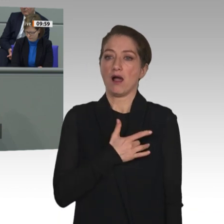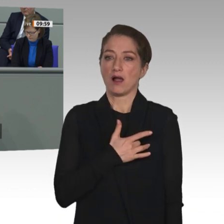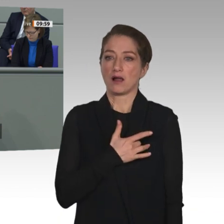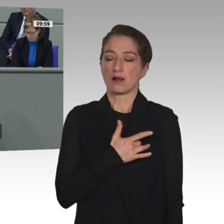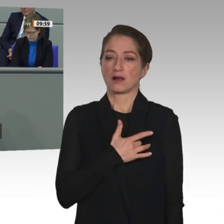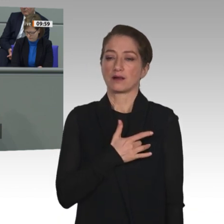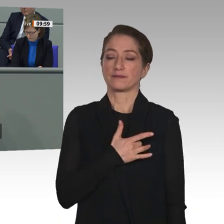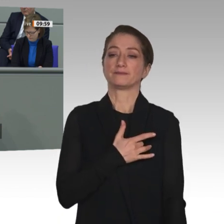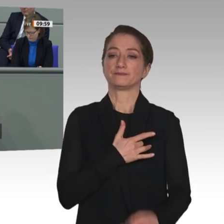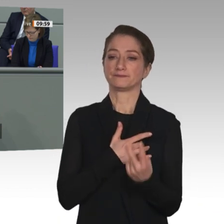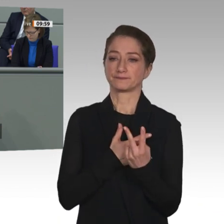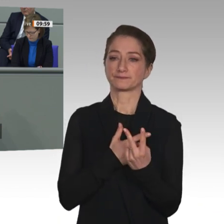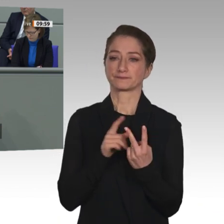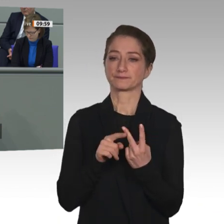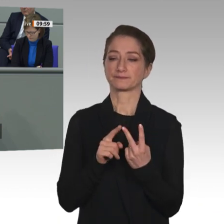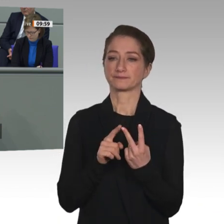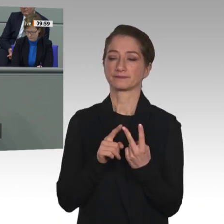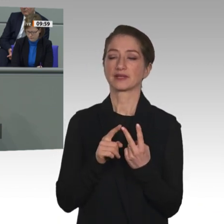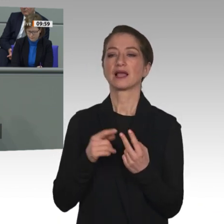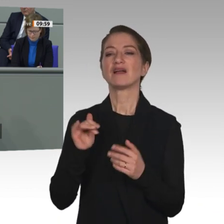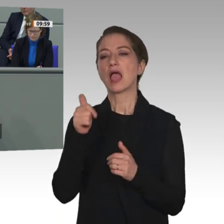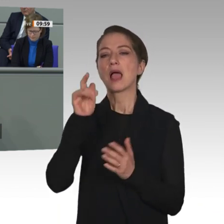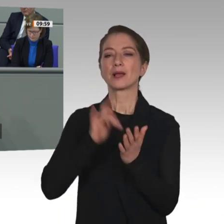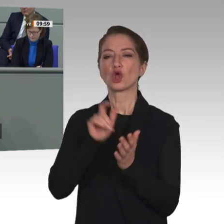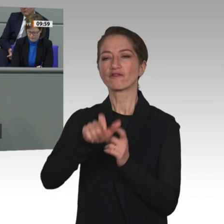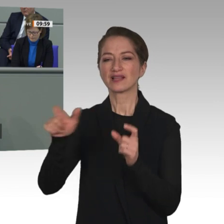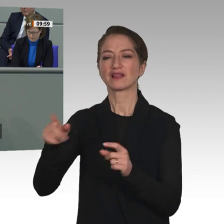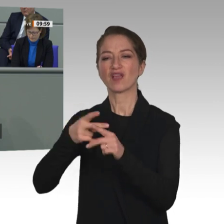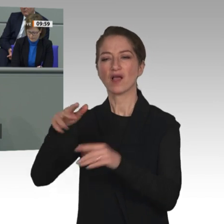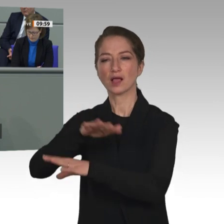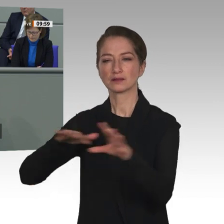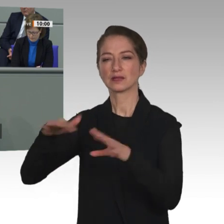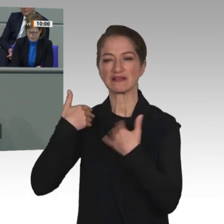Und bei dem Gespräch mit Betroffenen, mit Angehörigen,